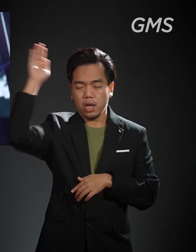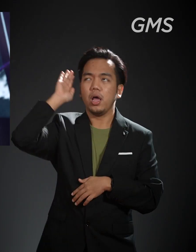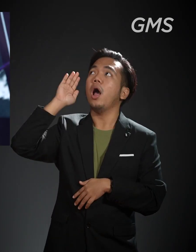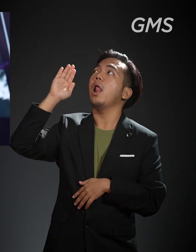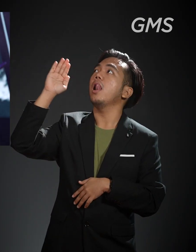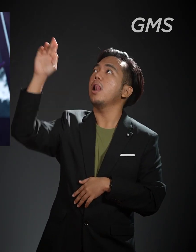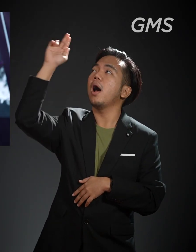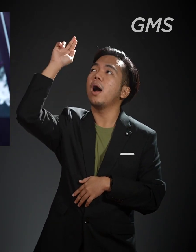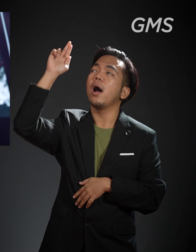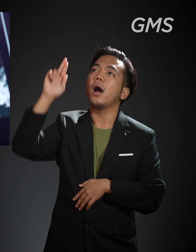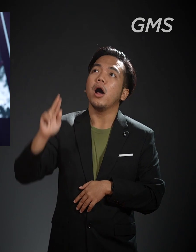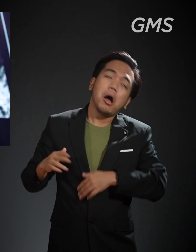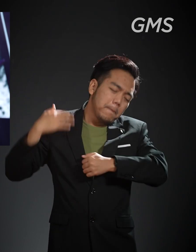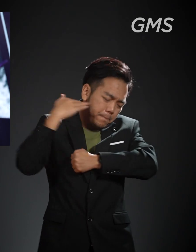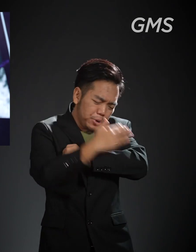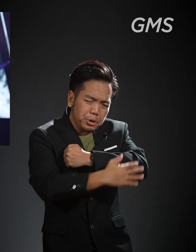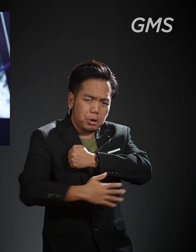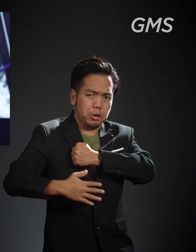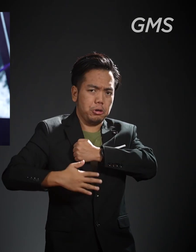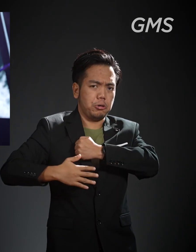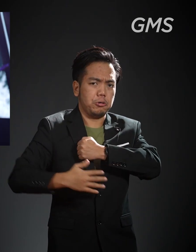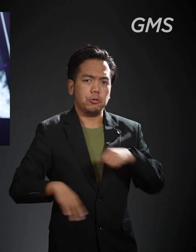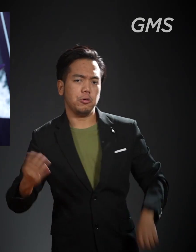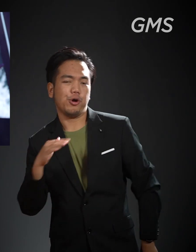Yesus Allah